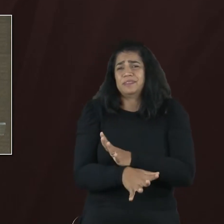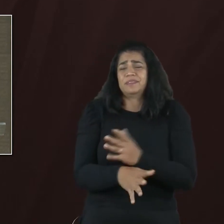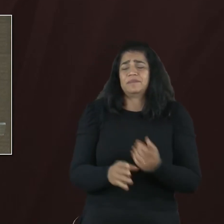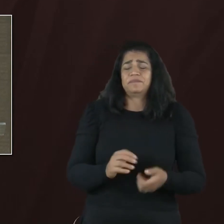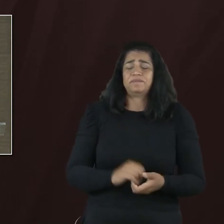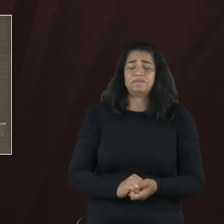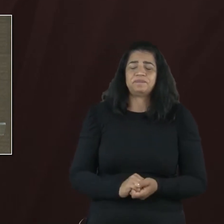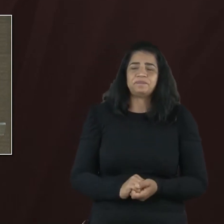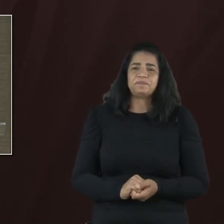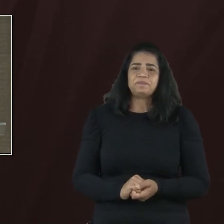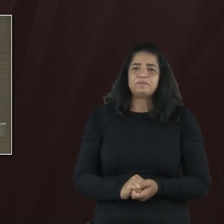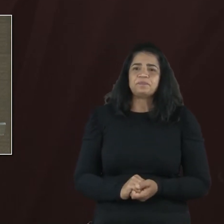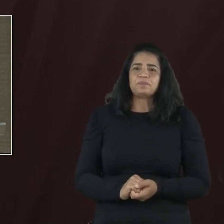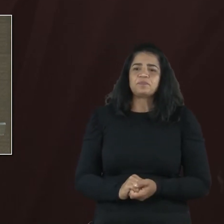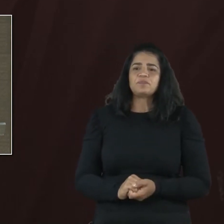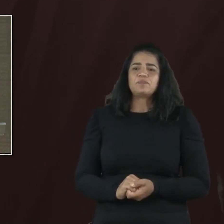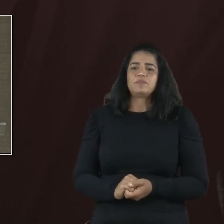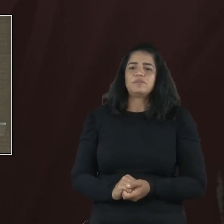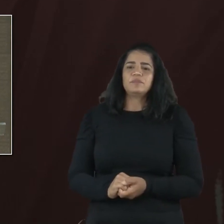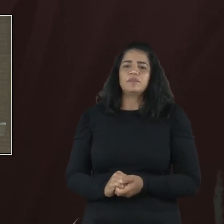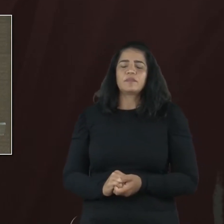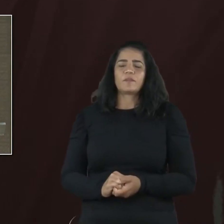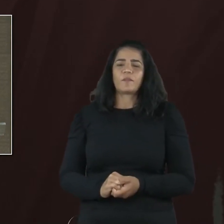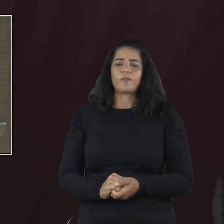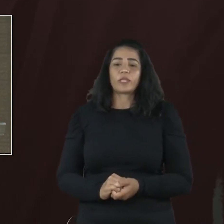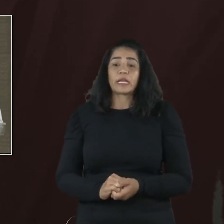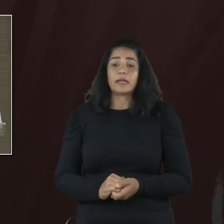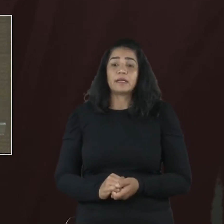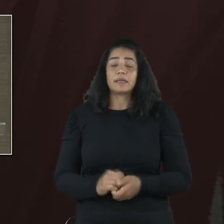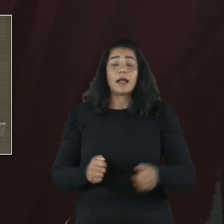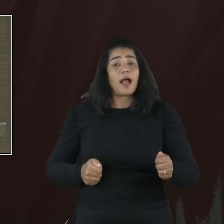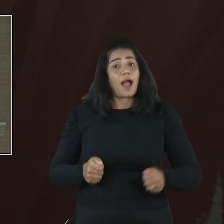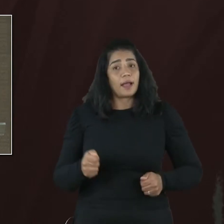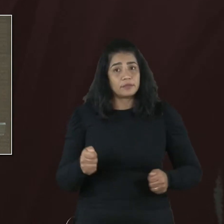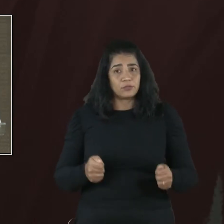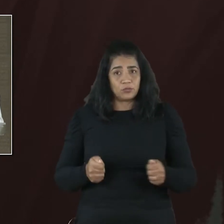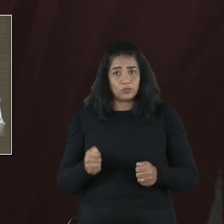em Atos 21, vamos lá para Atos 21, já estou ganhando tempo.